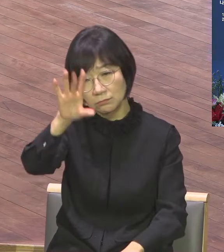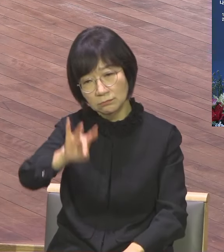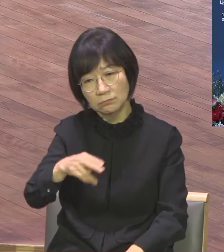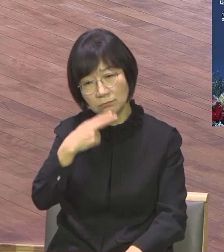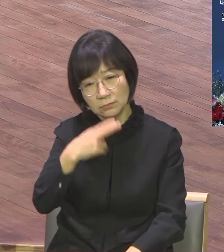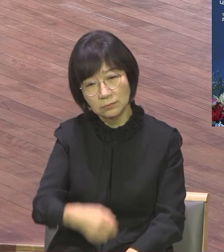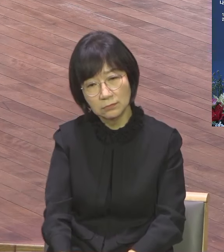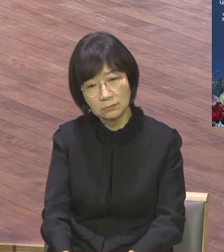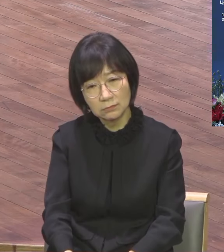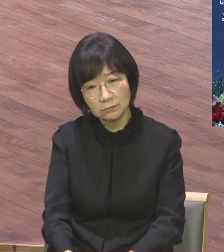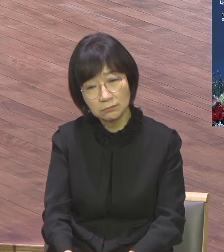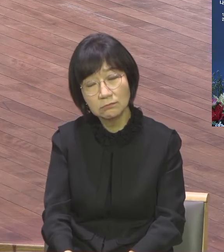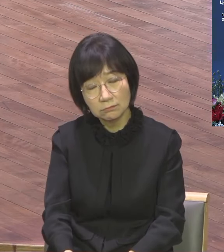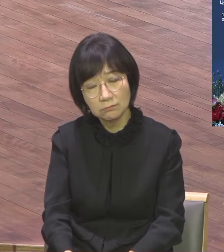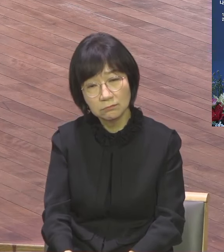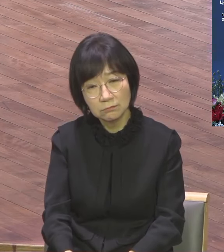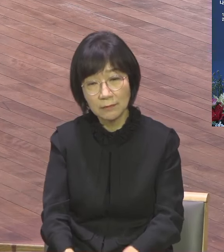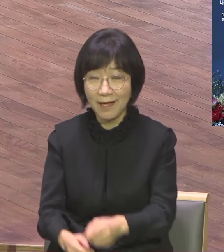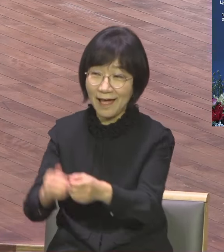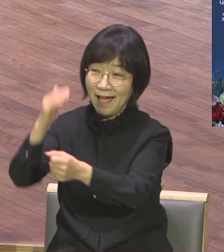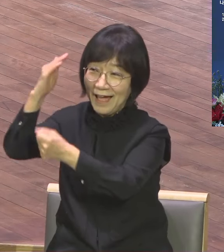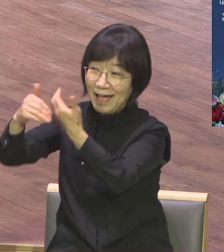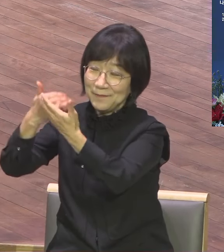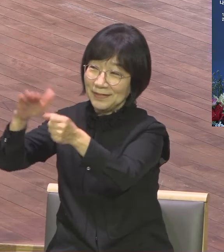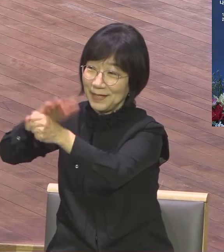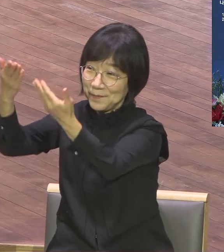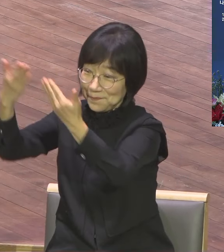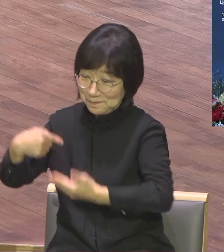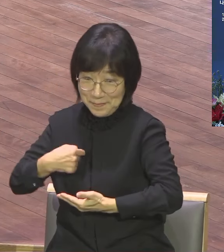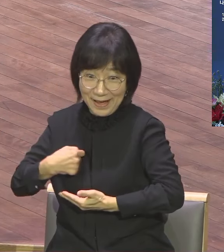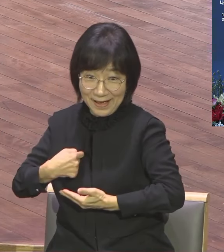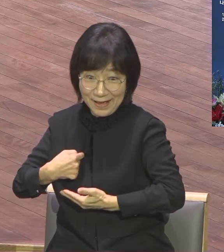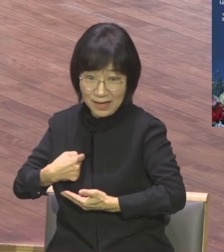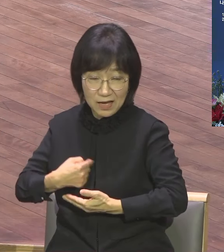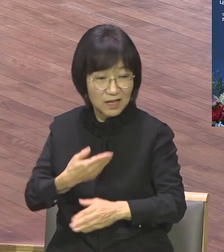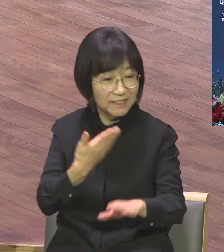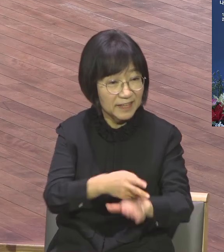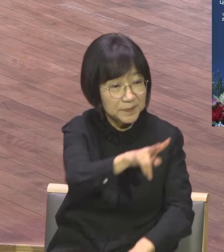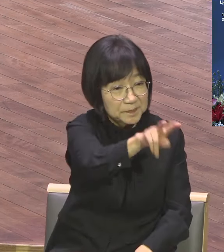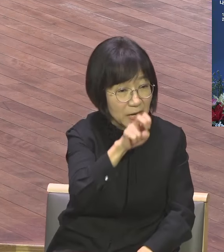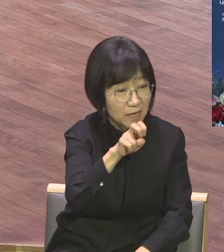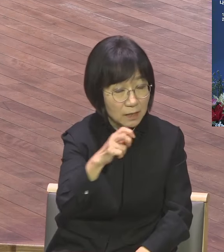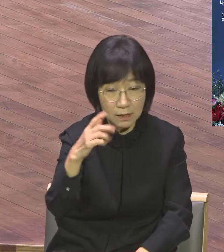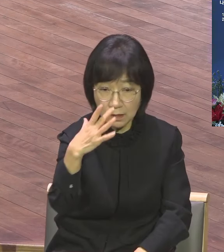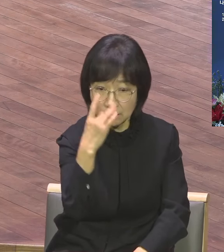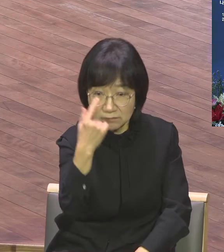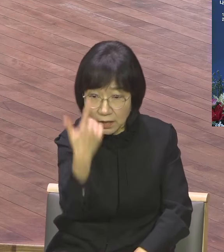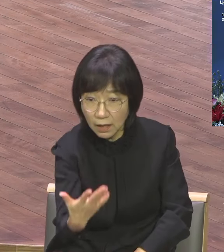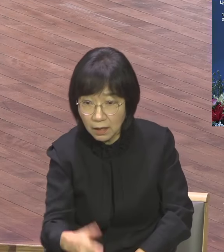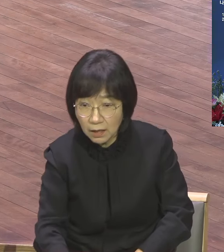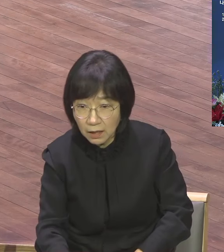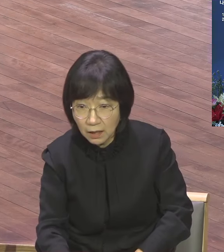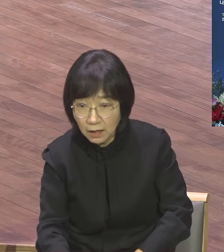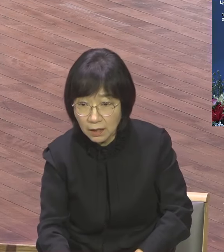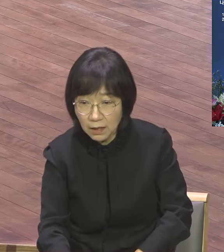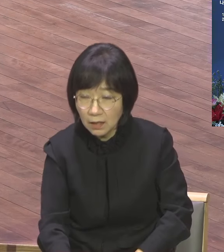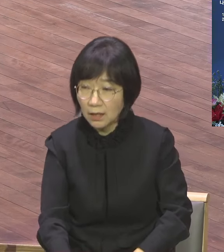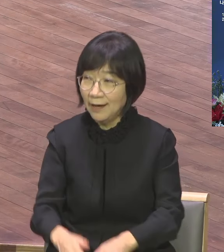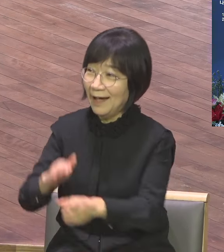어떻게 하나님의 사랑을 받은 사람이 남을 미워합니까? 내 마음에 안